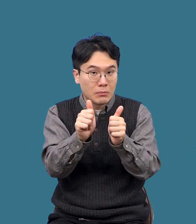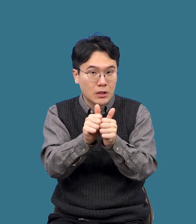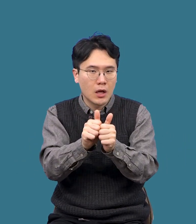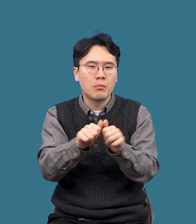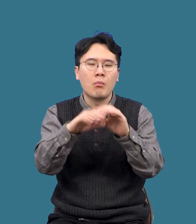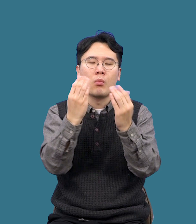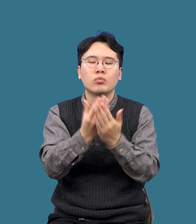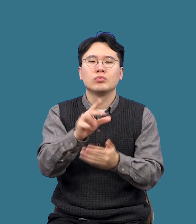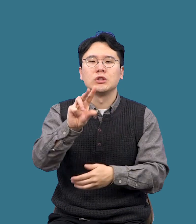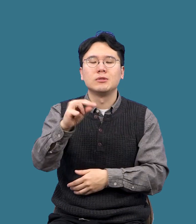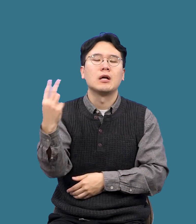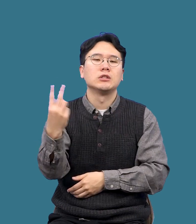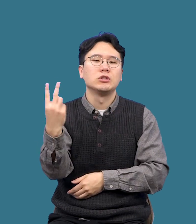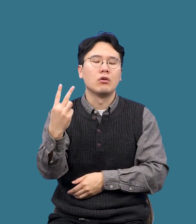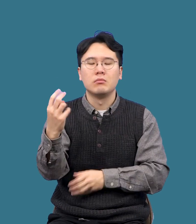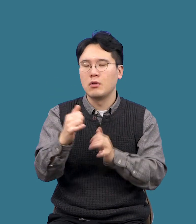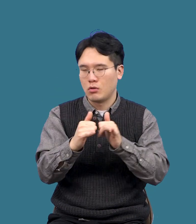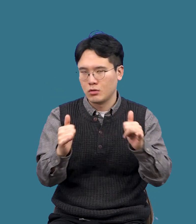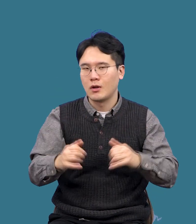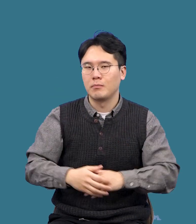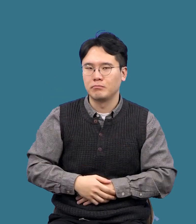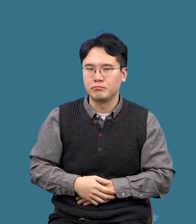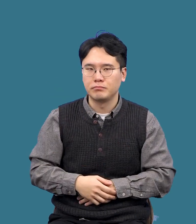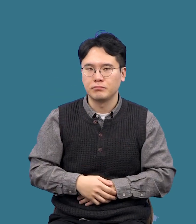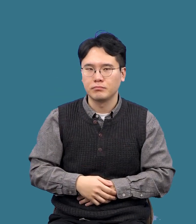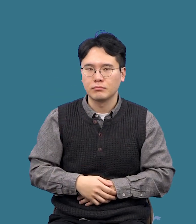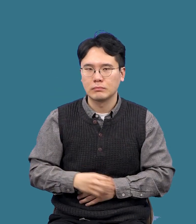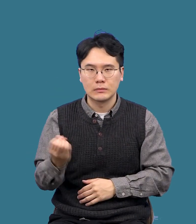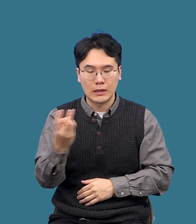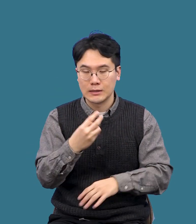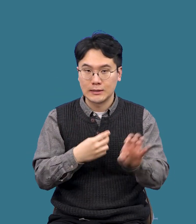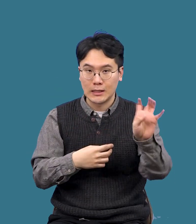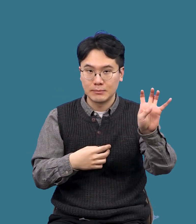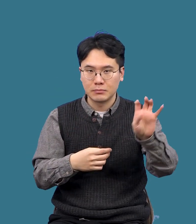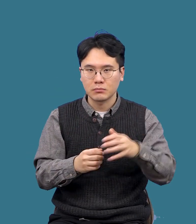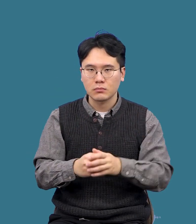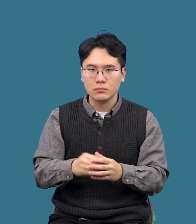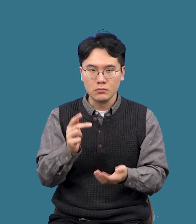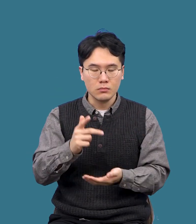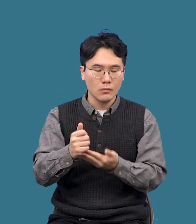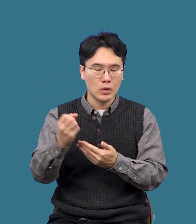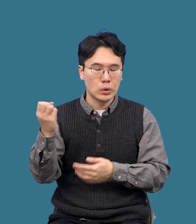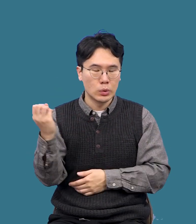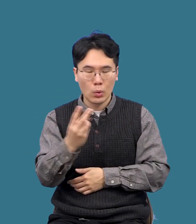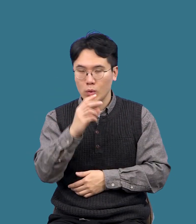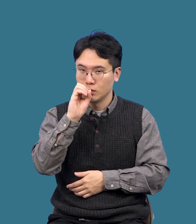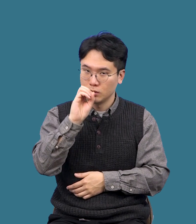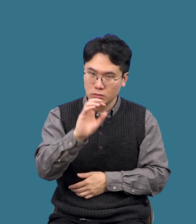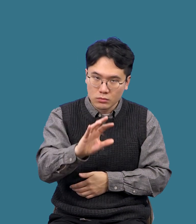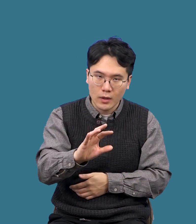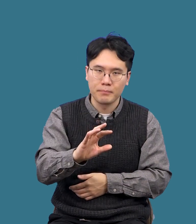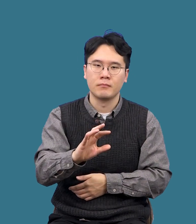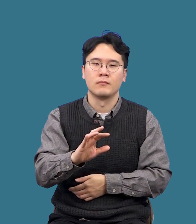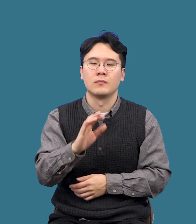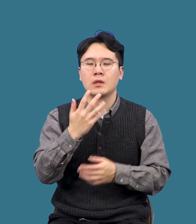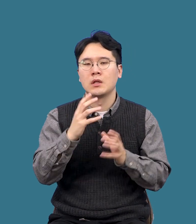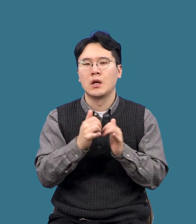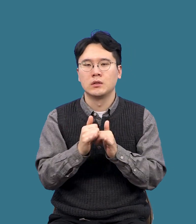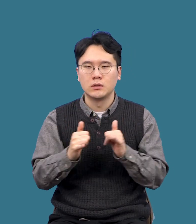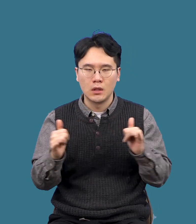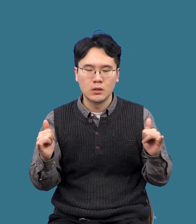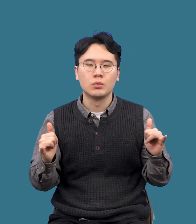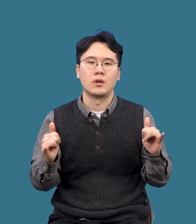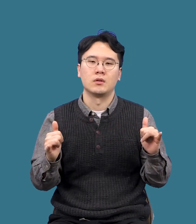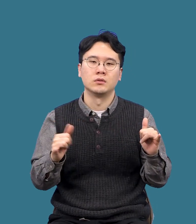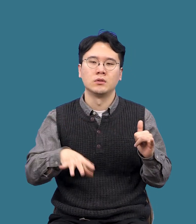22,000명이었더라. 다시 40절 말씀을 보겠습니다. 시작. 여호와께서 또 모세에게 이르시되